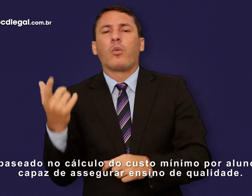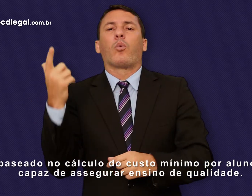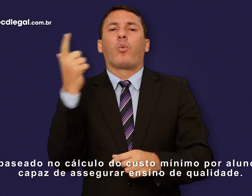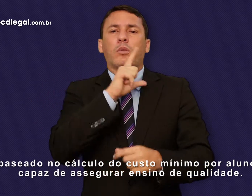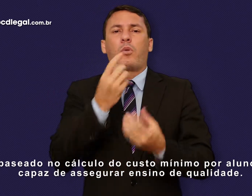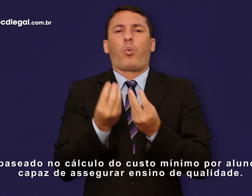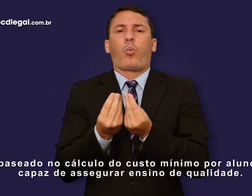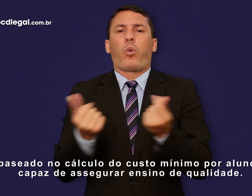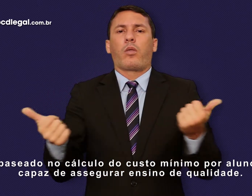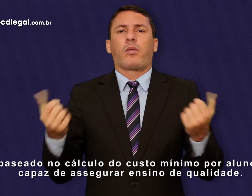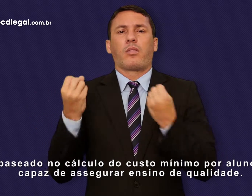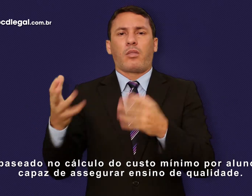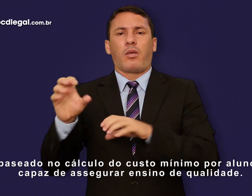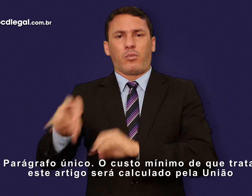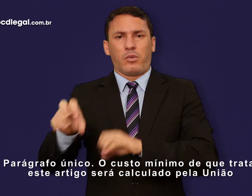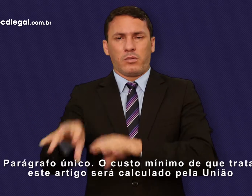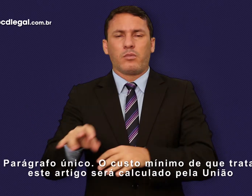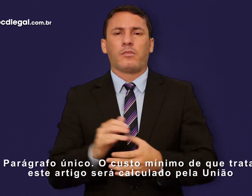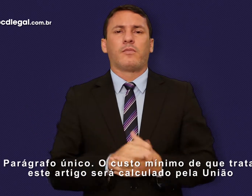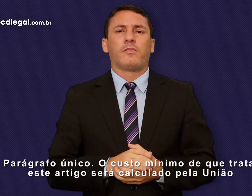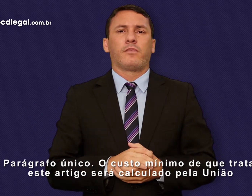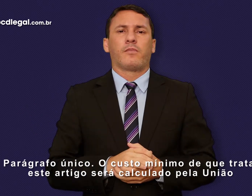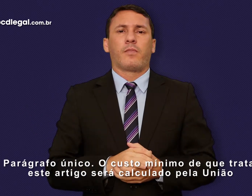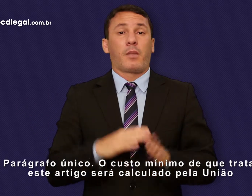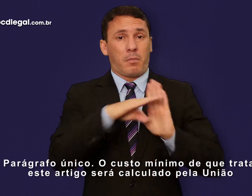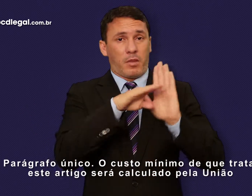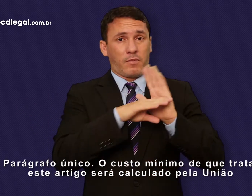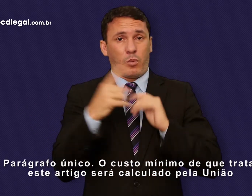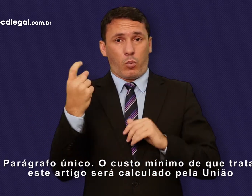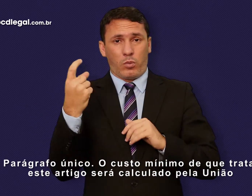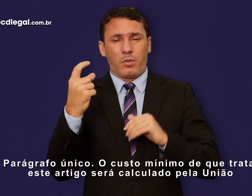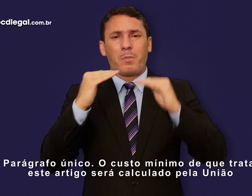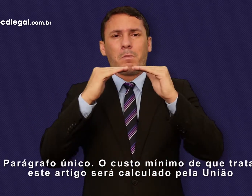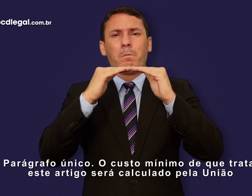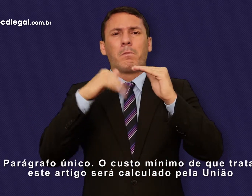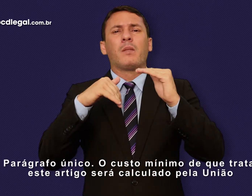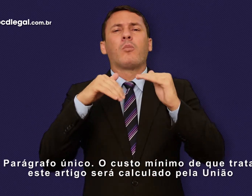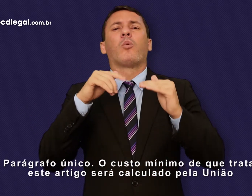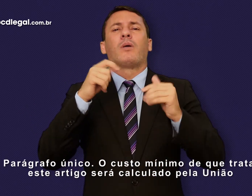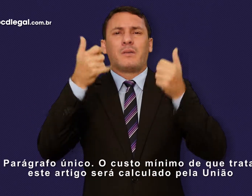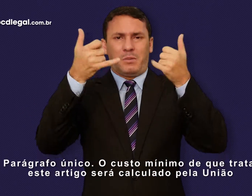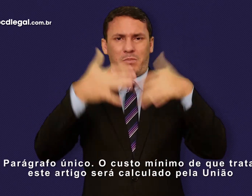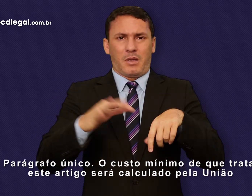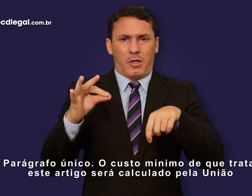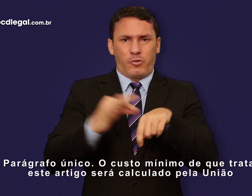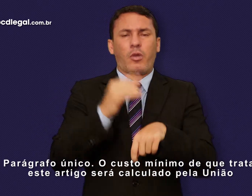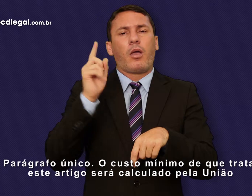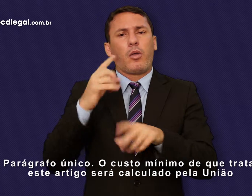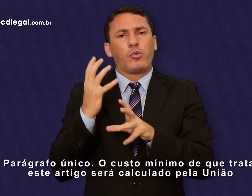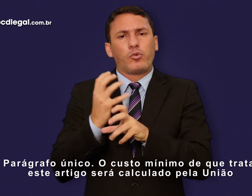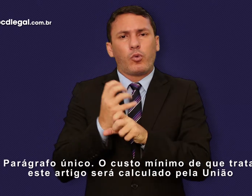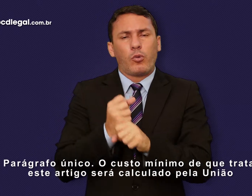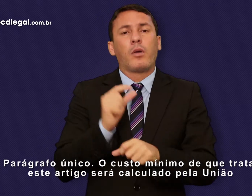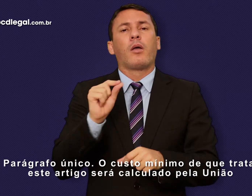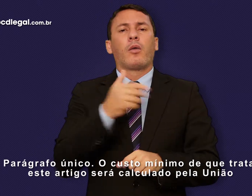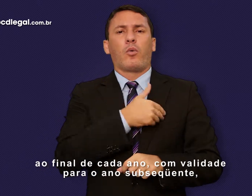assegurar ensino de qualidade. Parágrafo único. O custo mínimo de que trata este artigo será calculado pela União ao